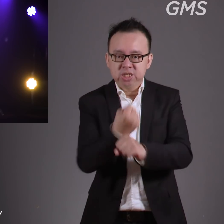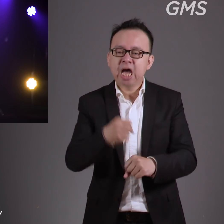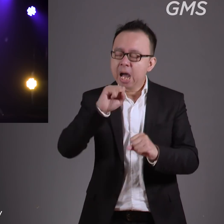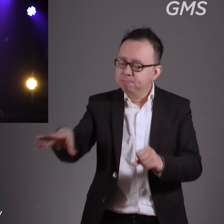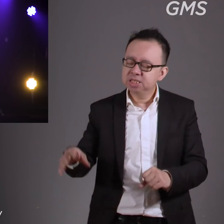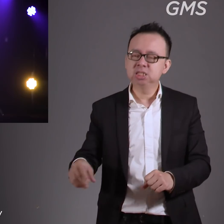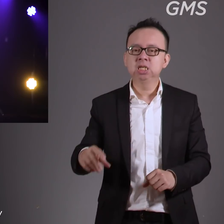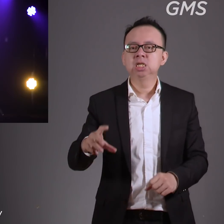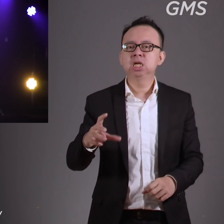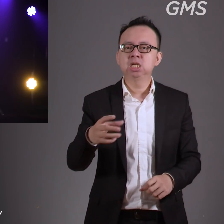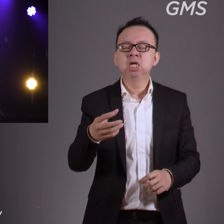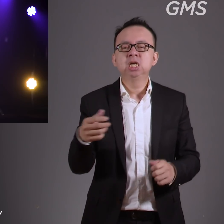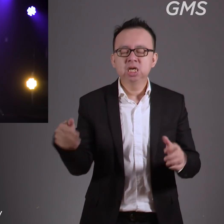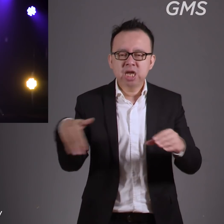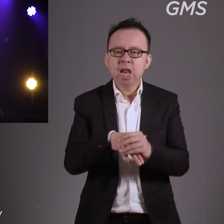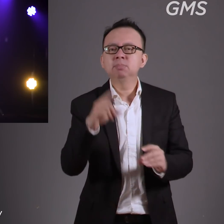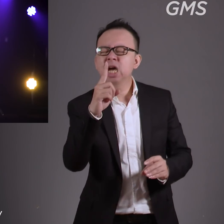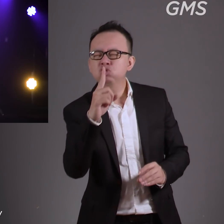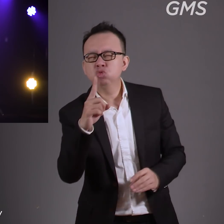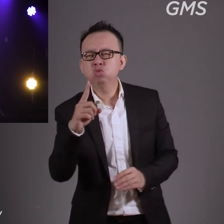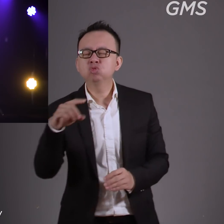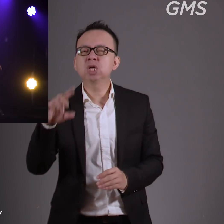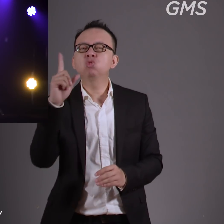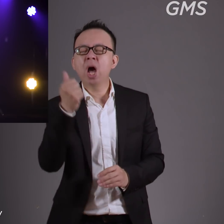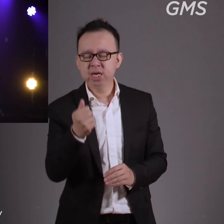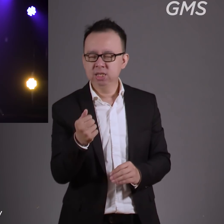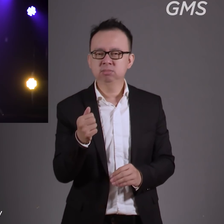amblas, bisa tumpas, itu semua harta bisa